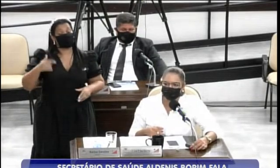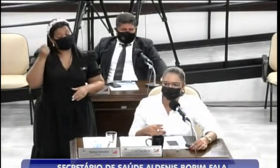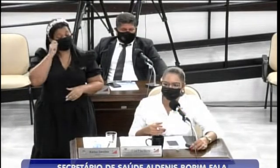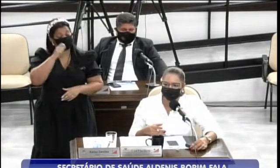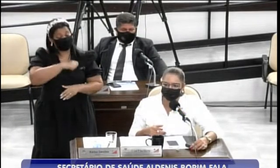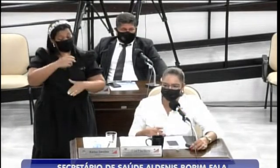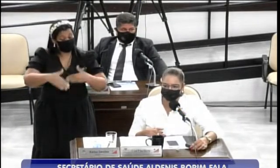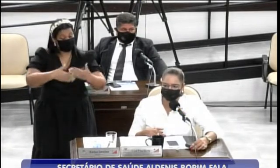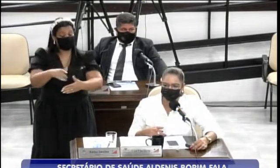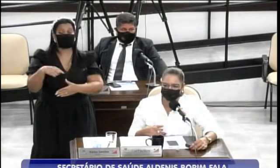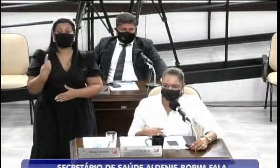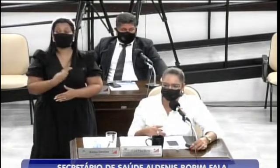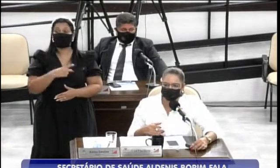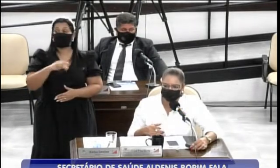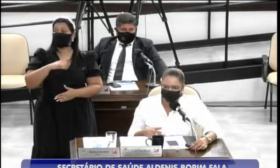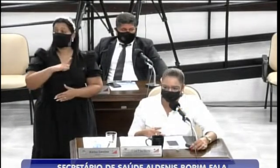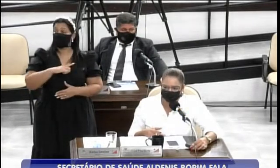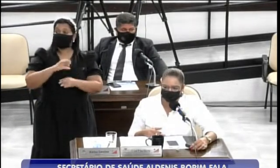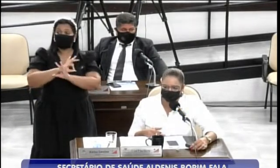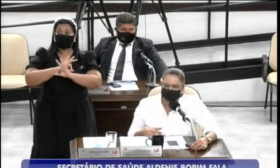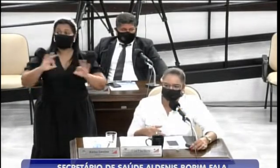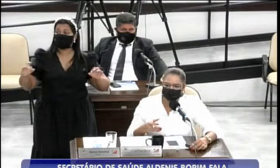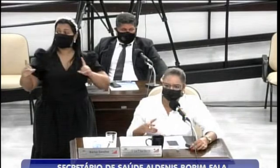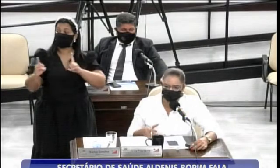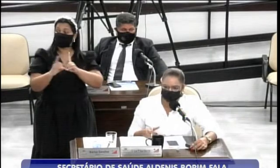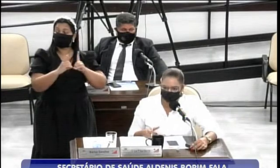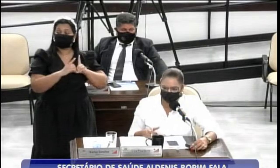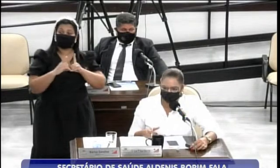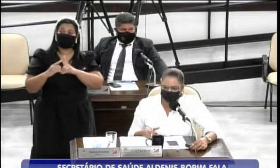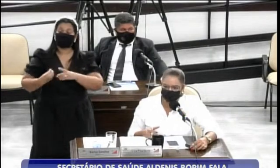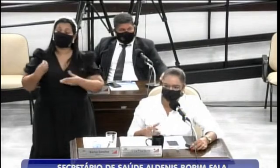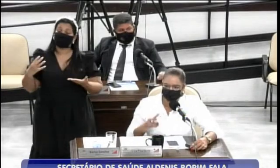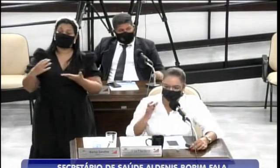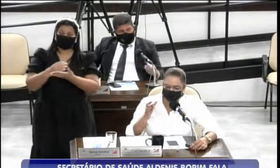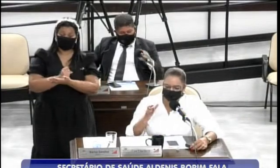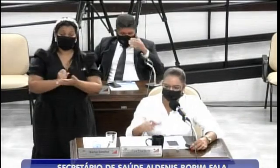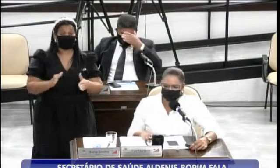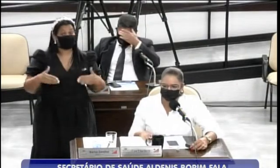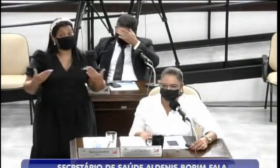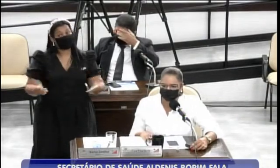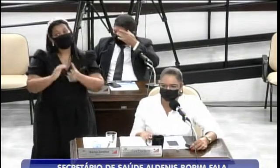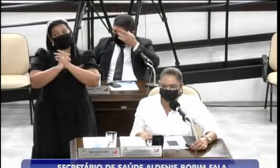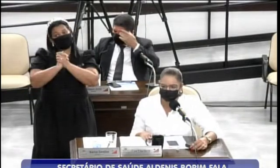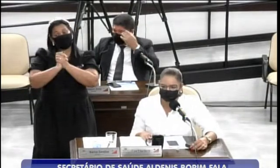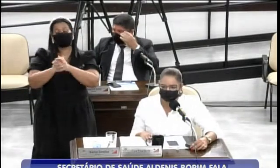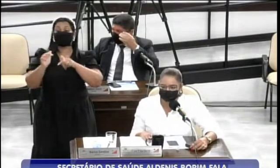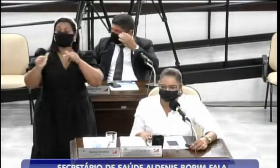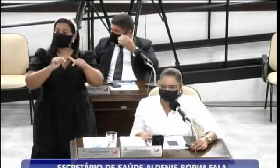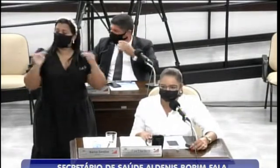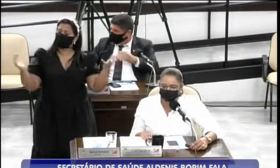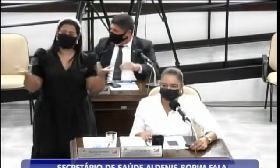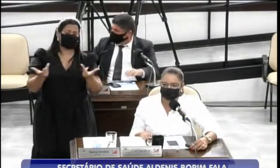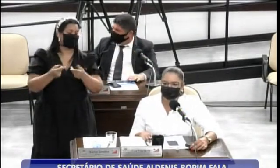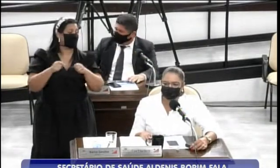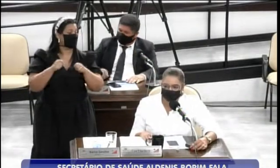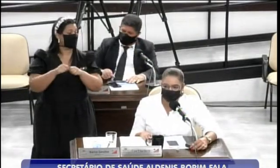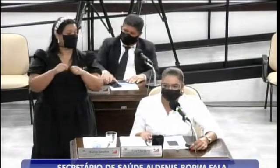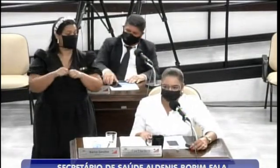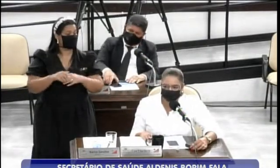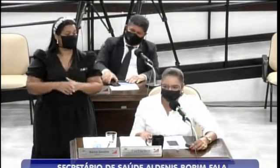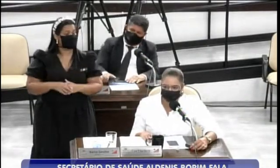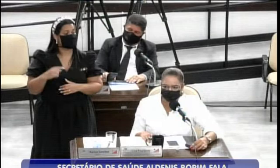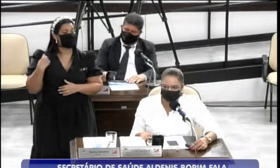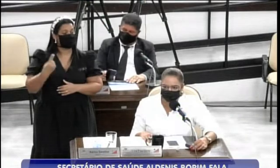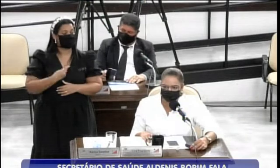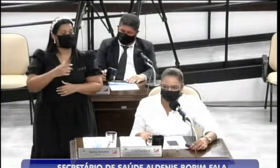Que nós venhamos ter sucesso em atendimento e em salvar vidas. E parabéns pelo trabalho que tem realizado. E nós contamos